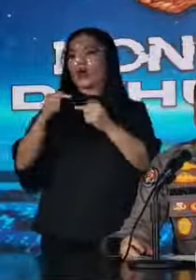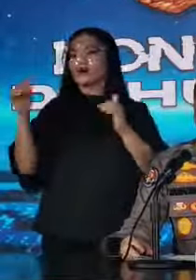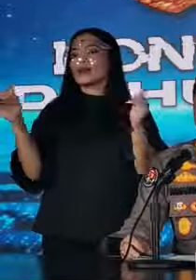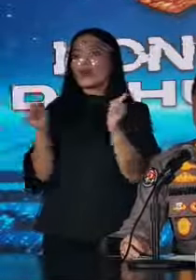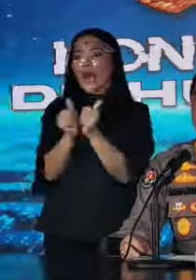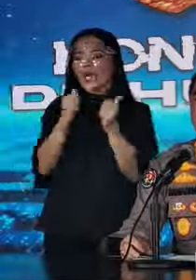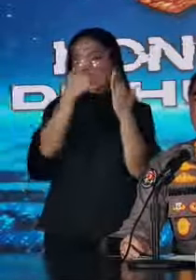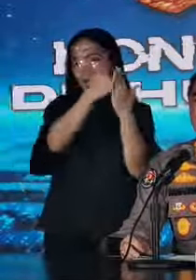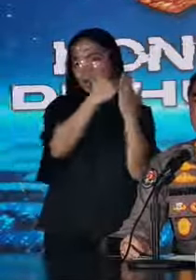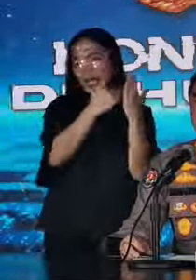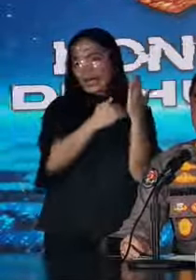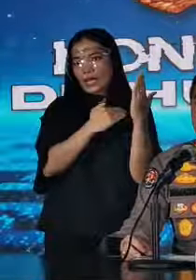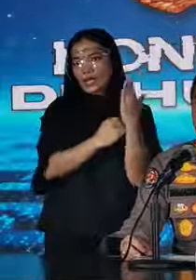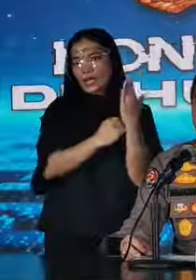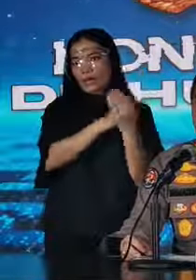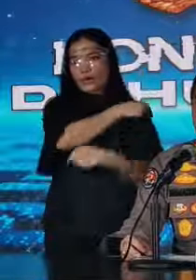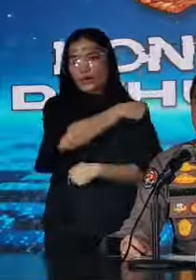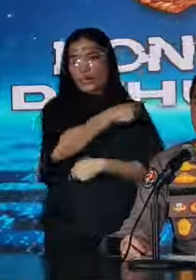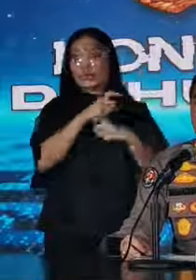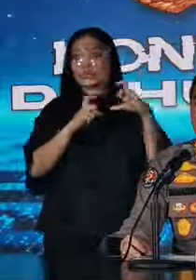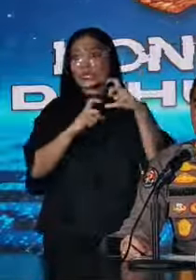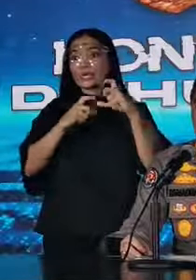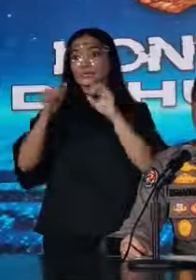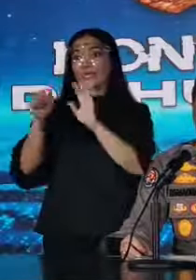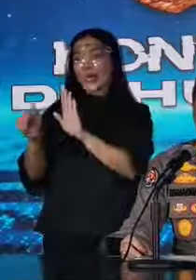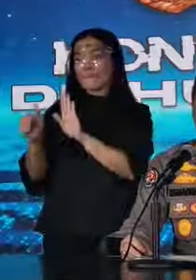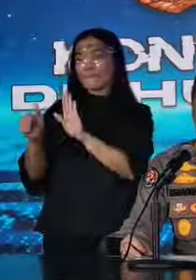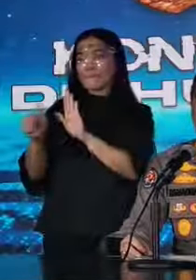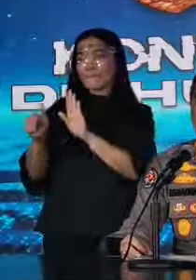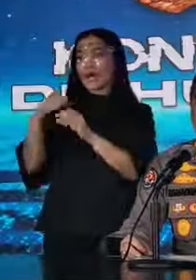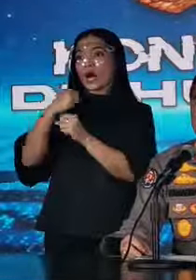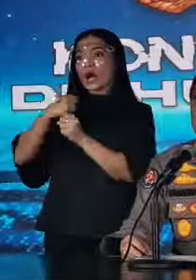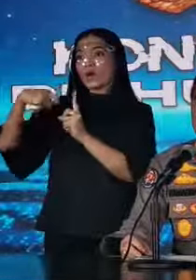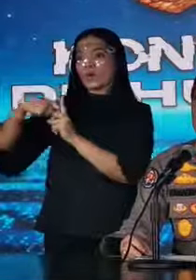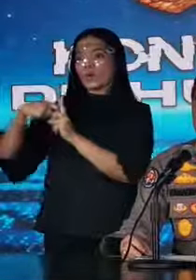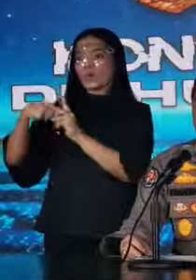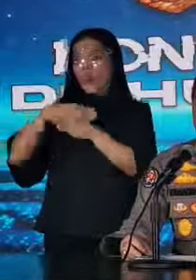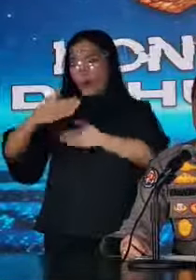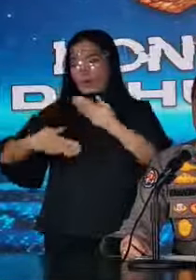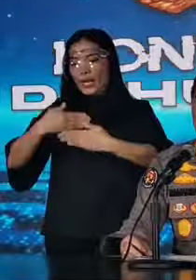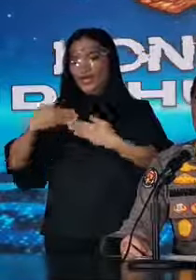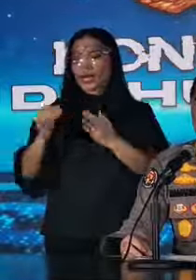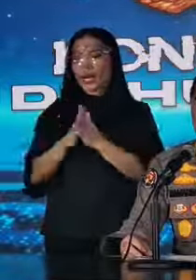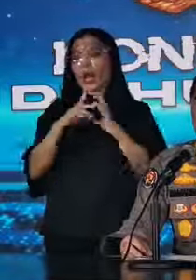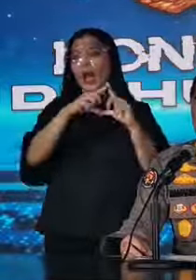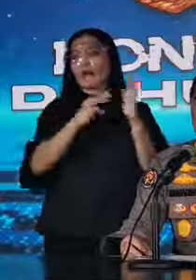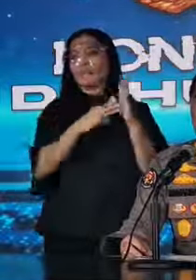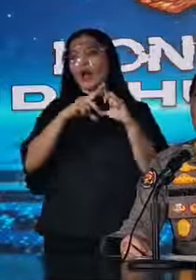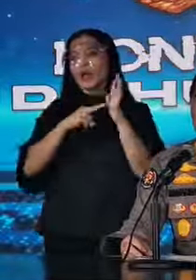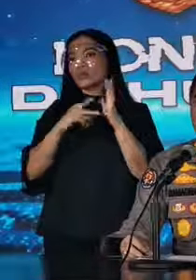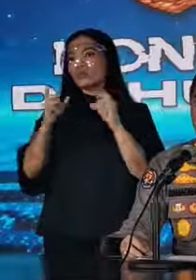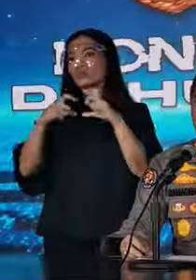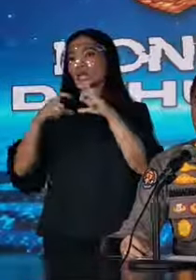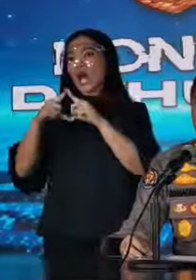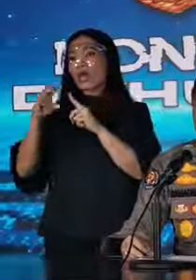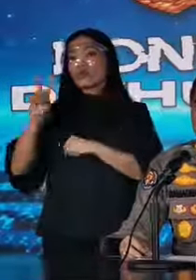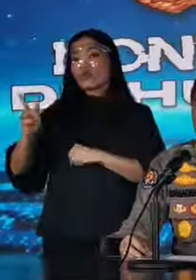dengan kegiatan Satgas 6 Gakkum Operasi Amanusan 2